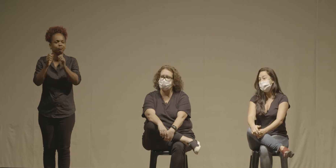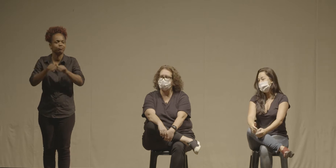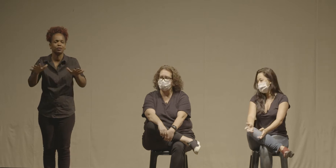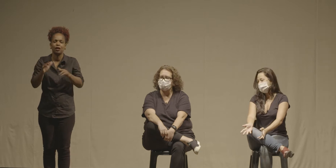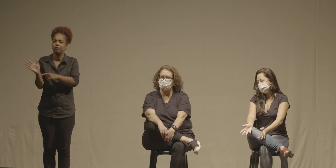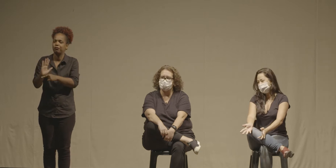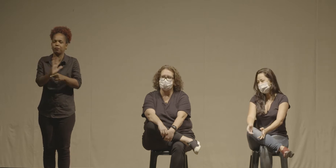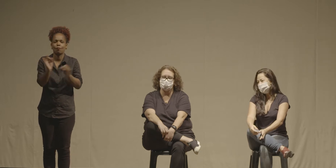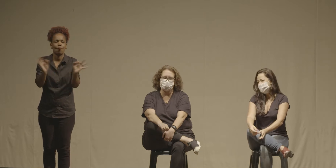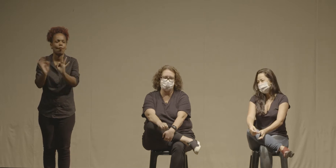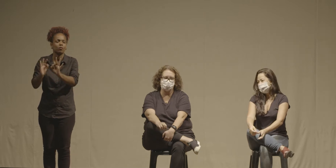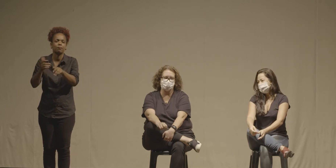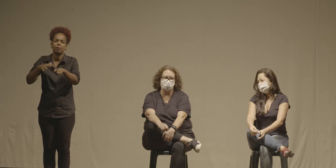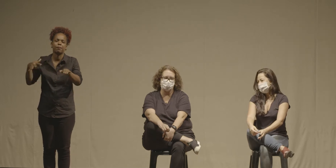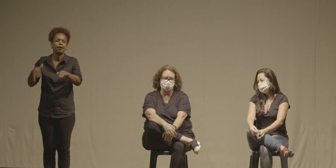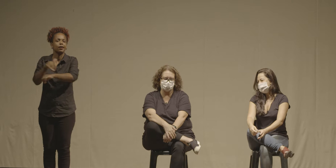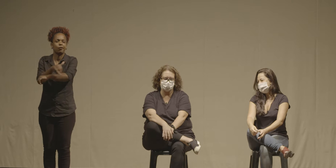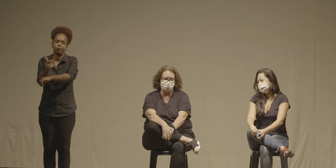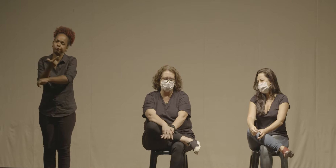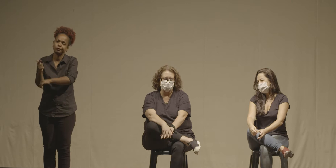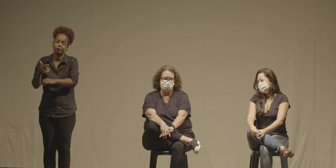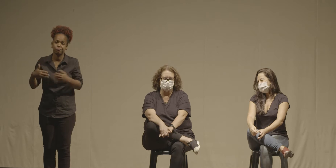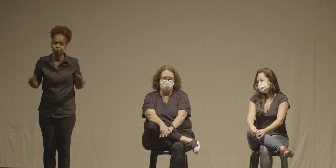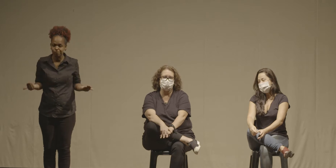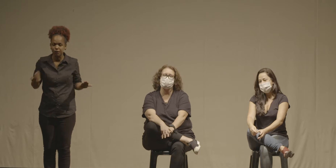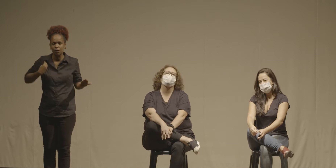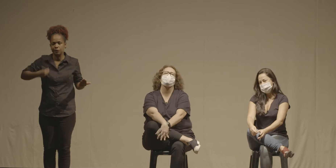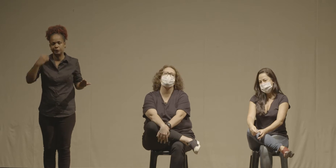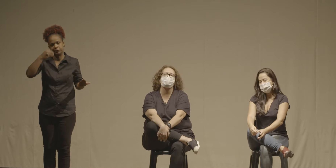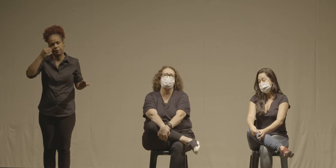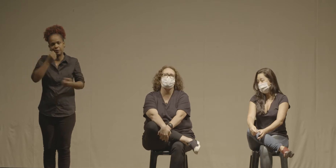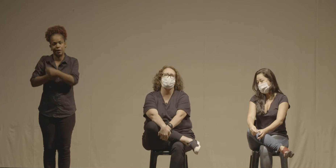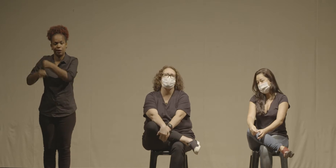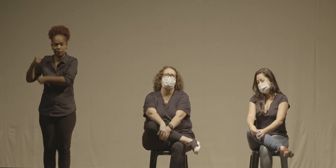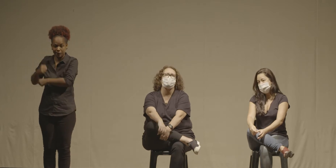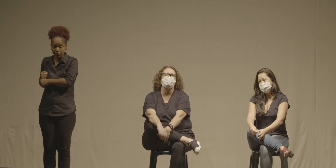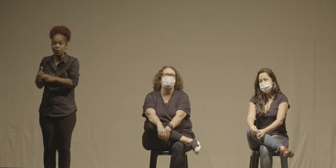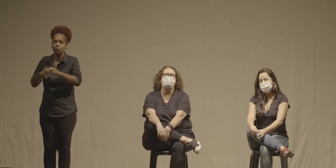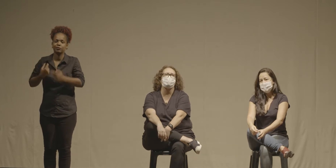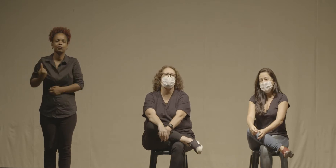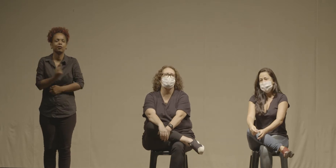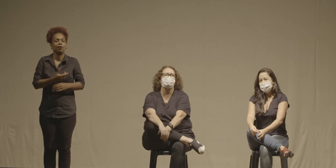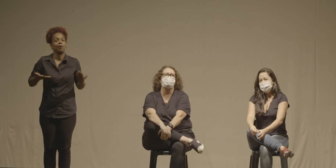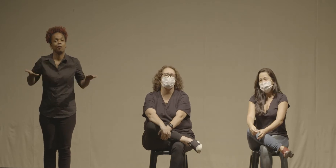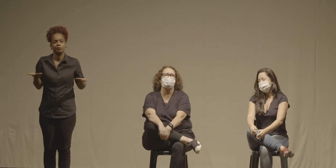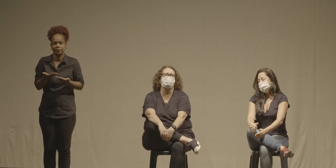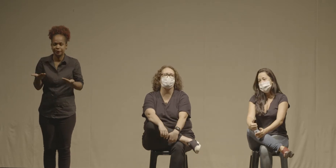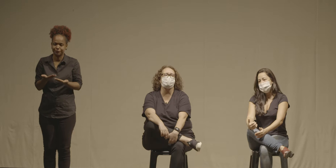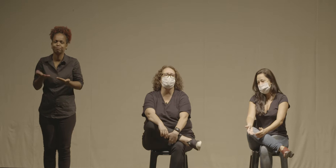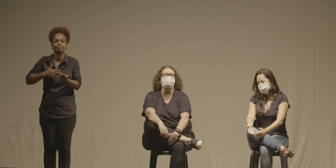nem ninguém nas ruas, né? Foi isso tudo que a gente vivenciou o ano passado. Então, para a gente hoje,